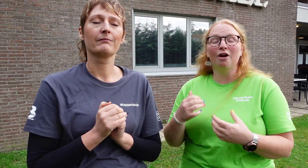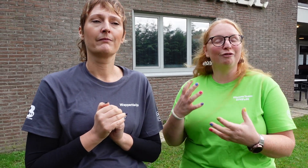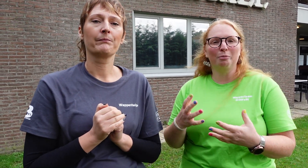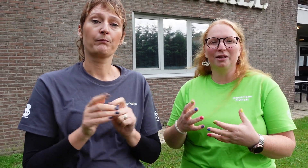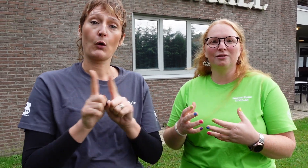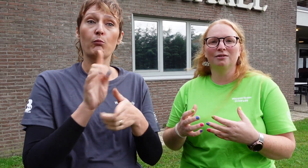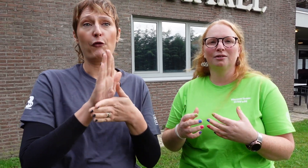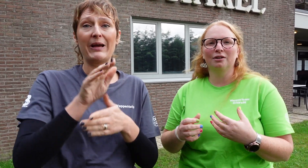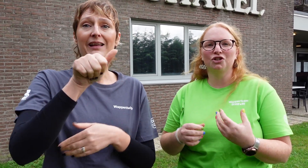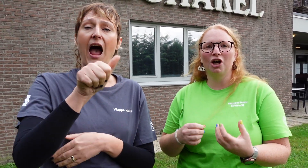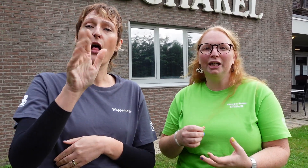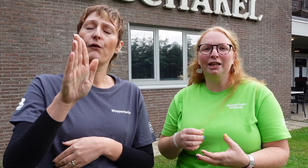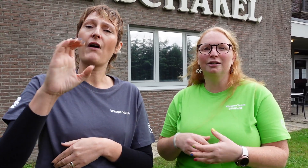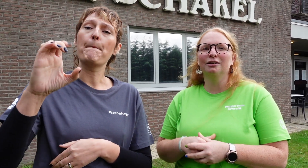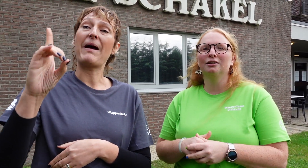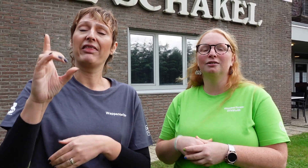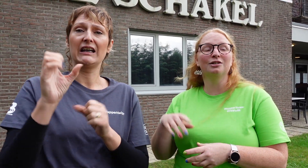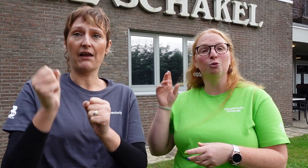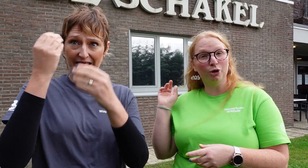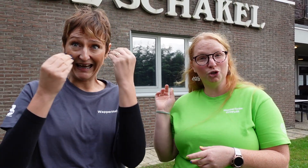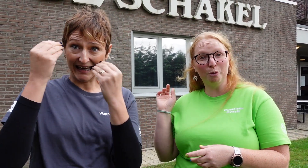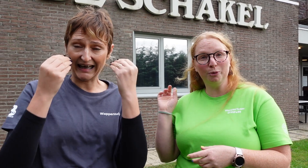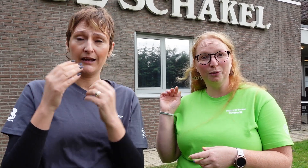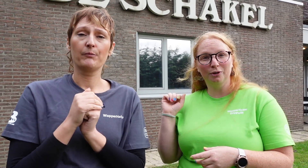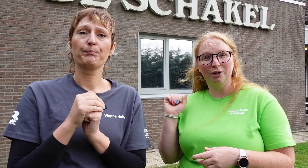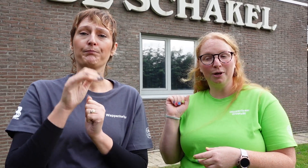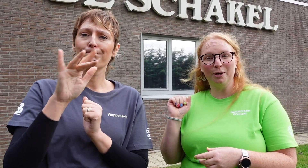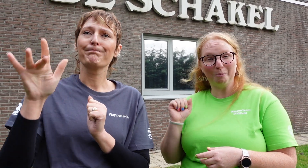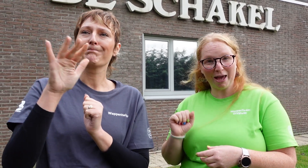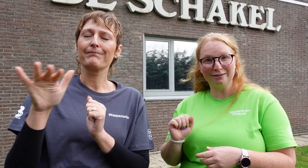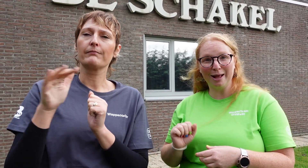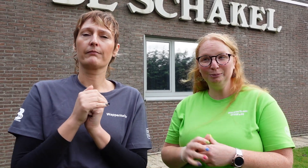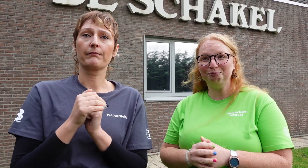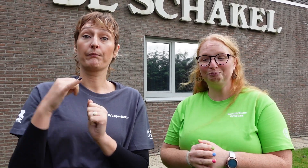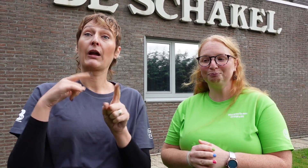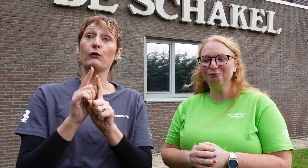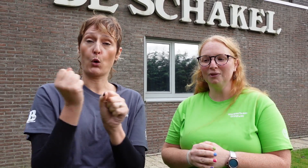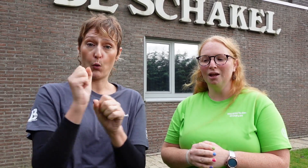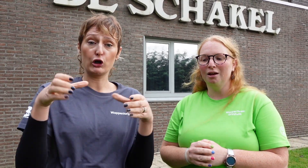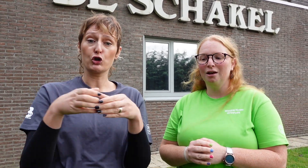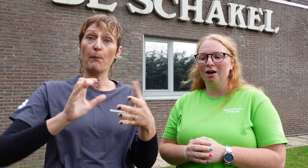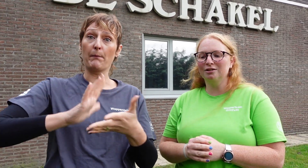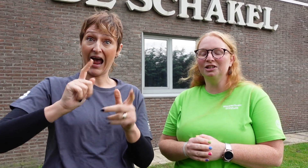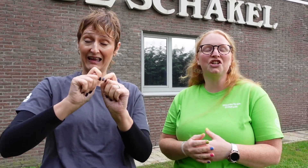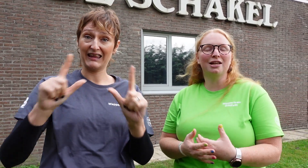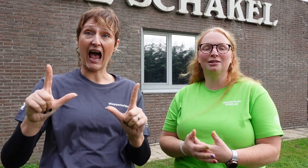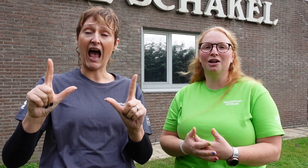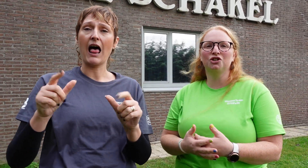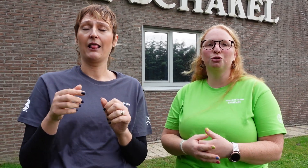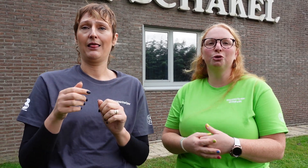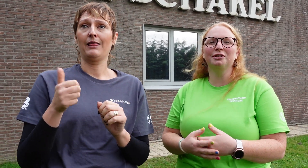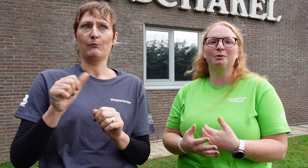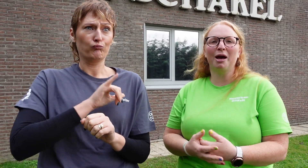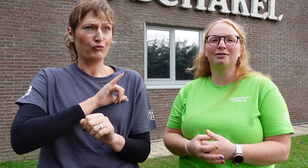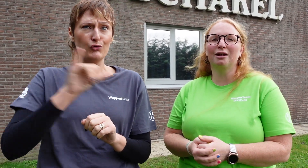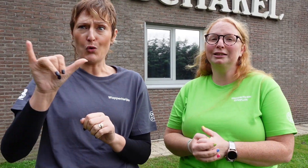eh het alfabet dat je kan leren Er is een workshop eh gebarentaal als initiatie als